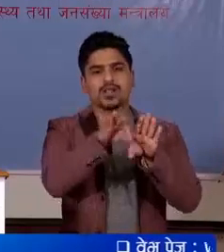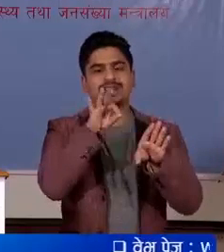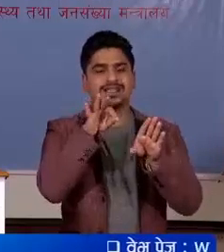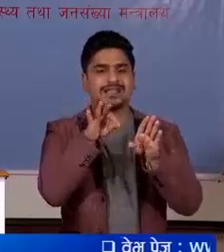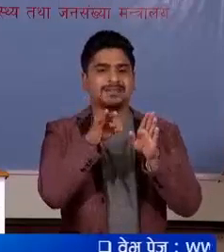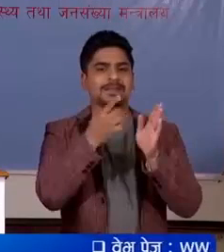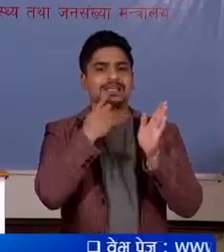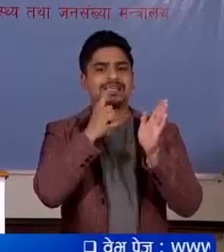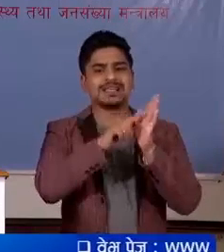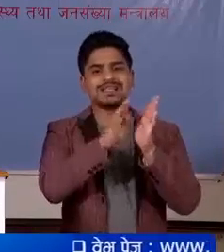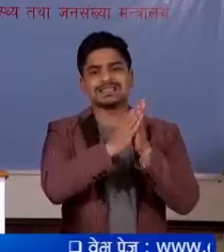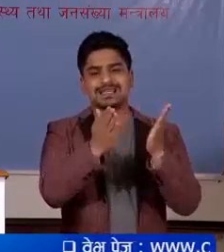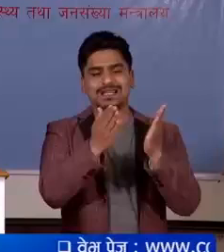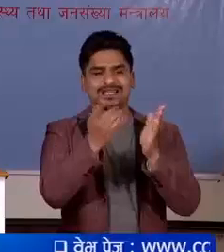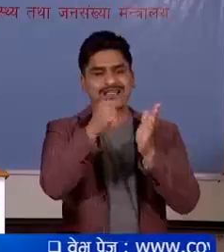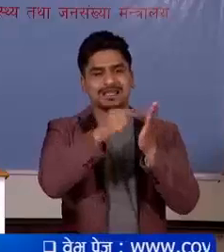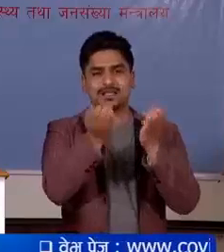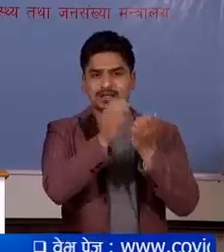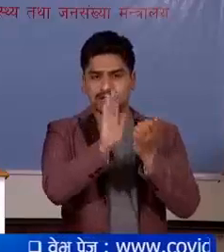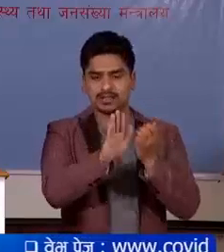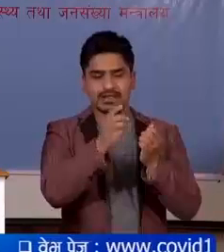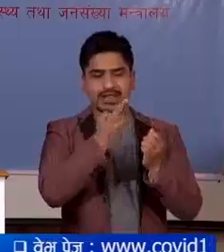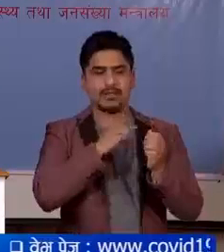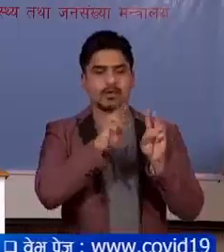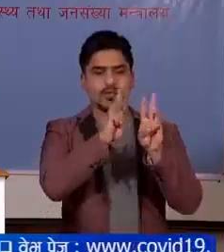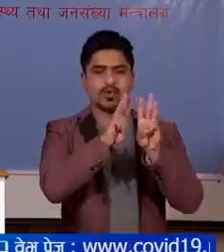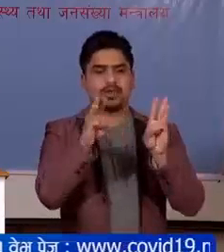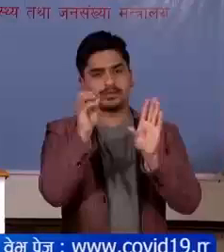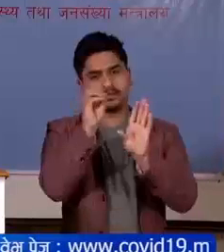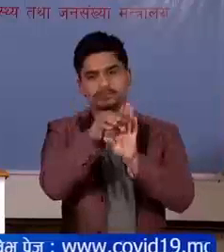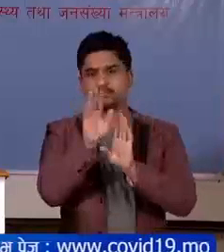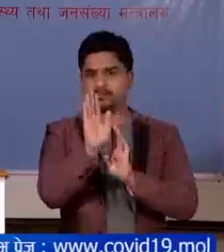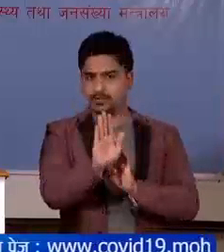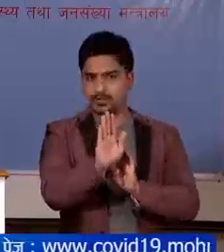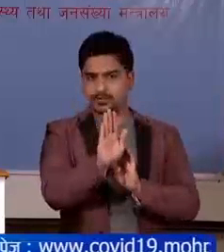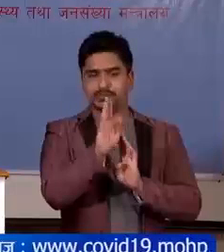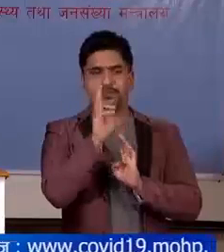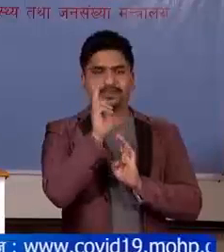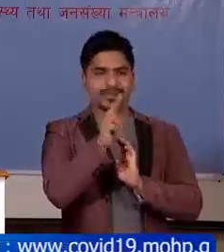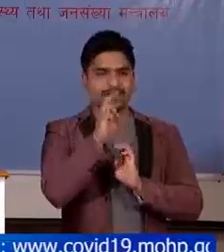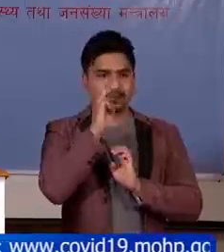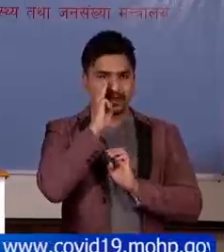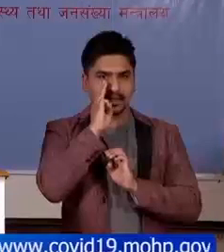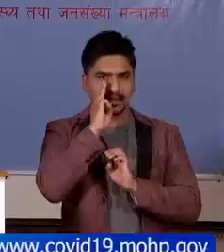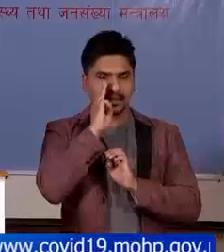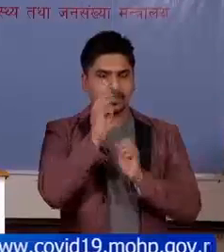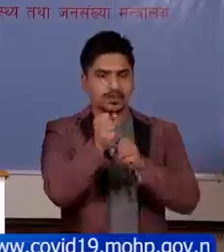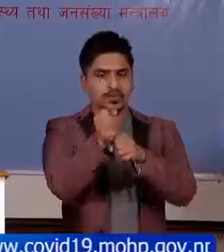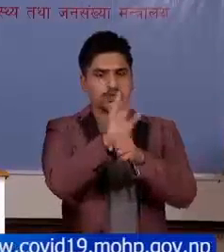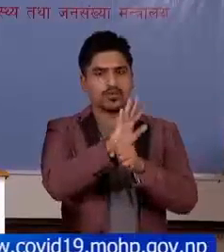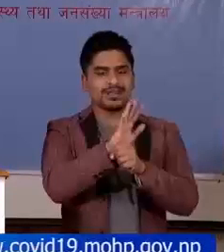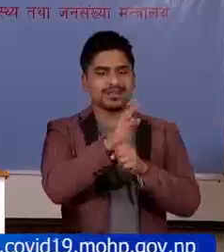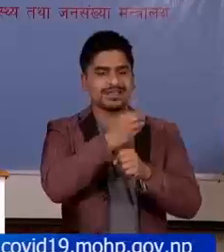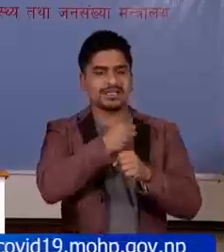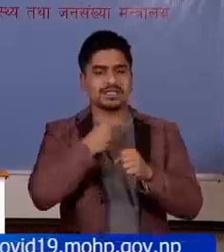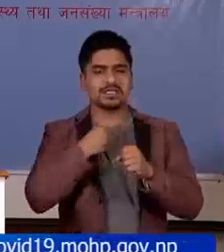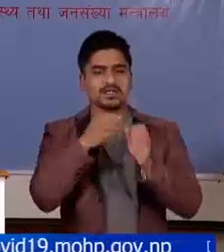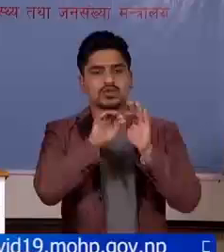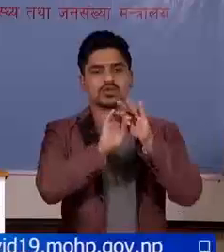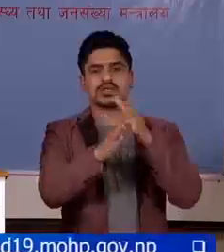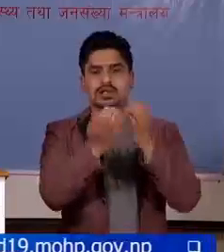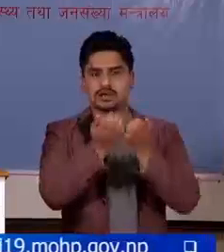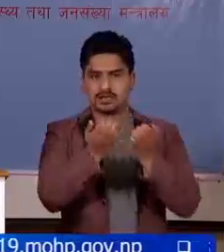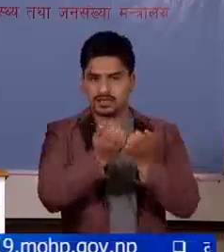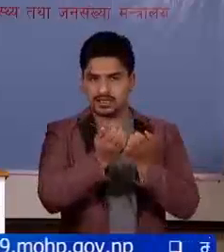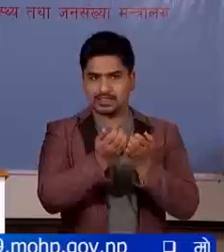जारी गरी शक्येको छा योचा आमरोवेपेज अरुमा राख्येको छा एसमा कोविट किलनिक संचालान गरने